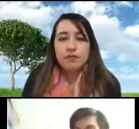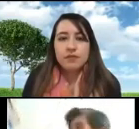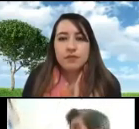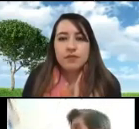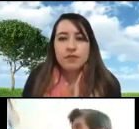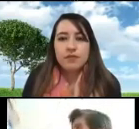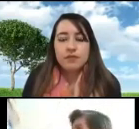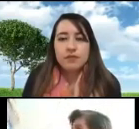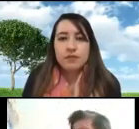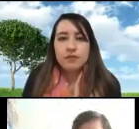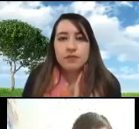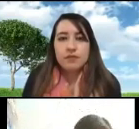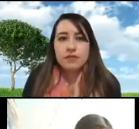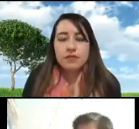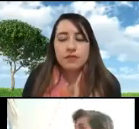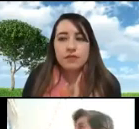Eso lo vimos en la cápsula.